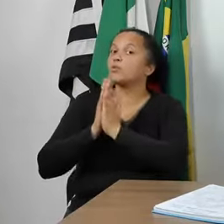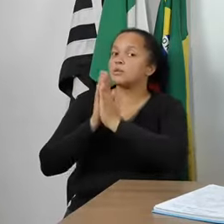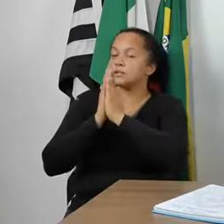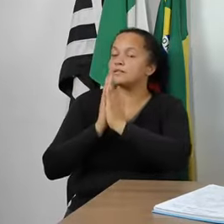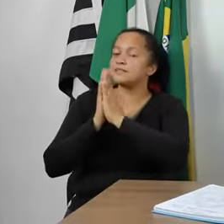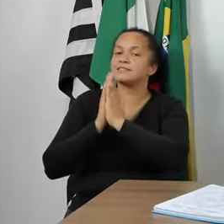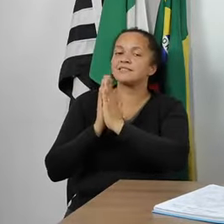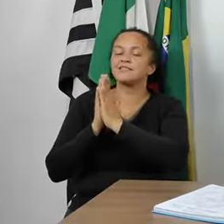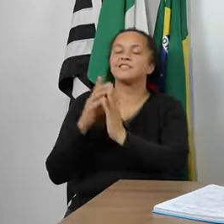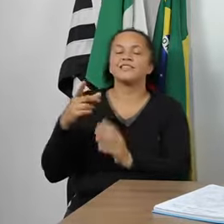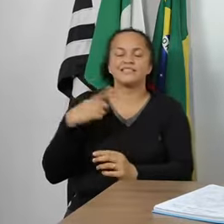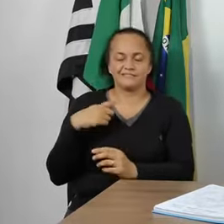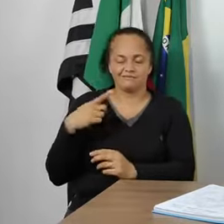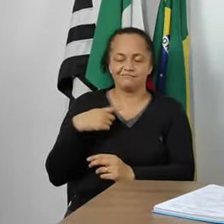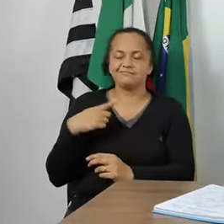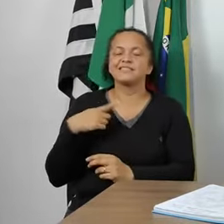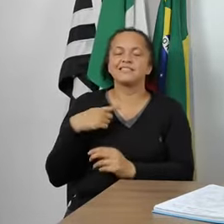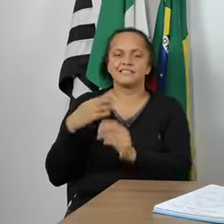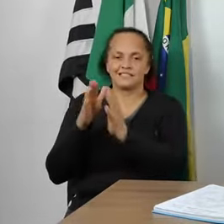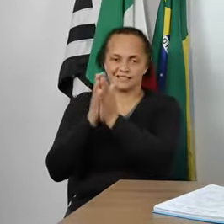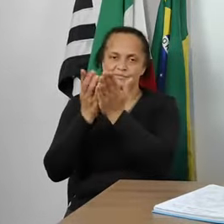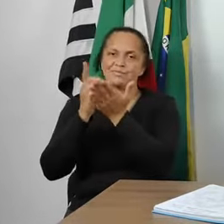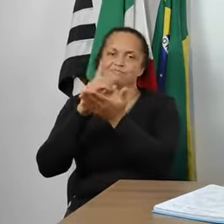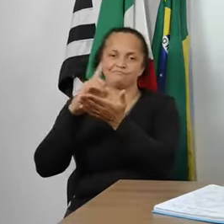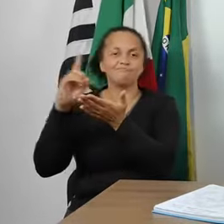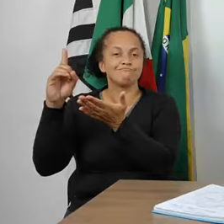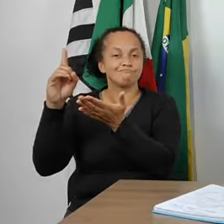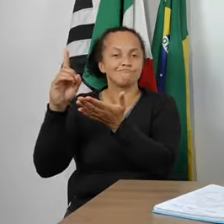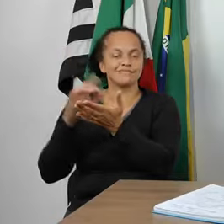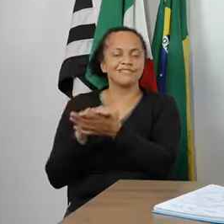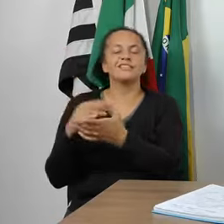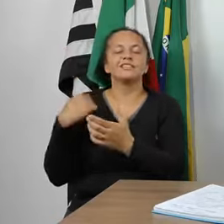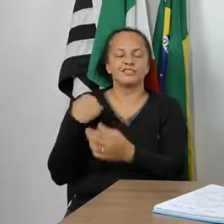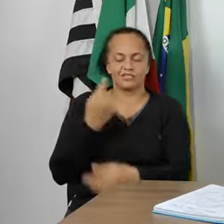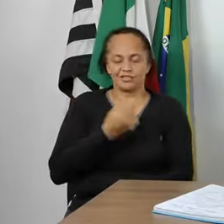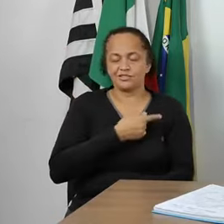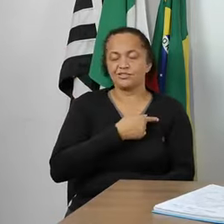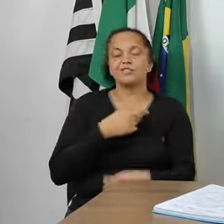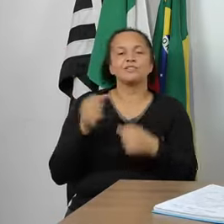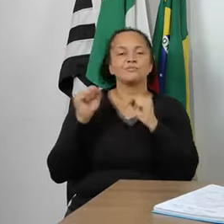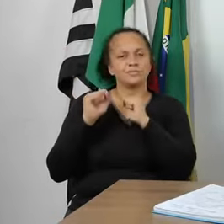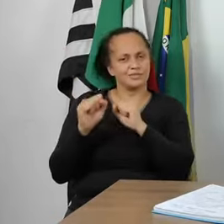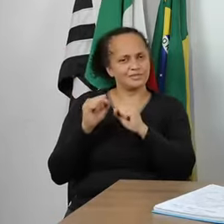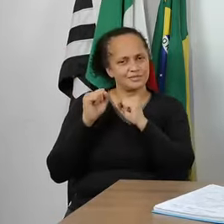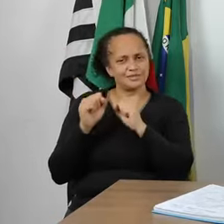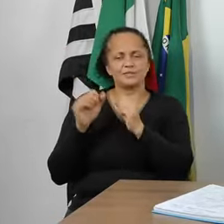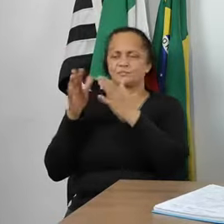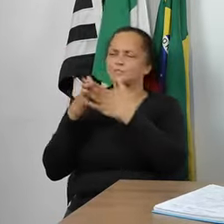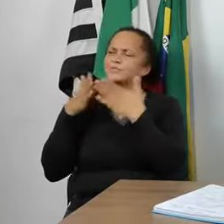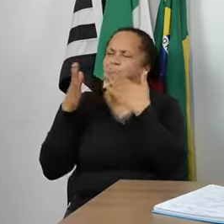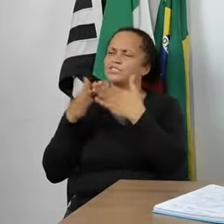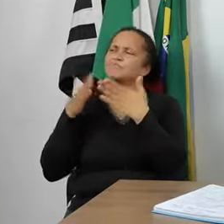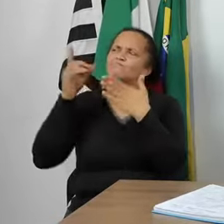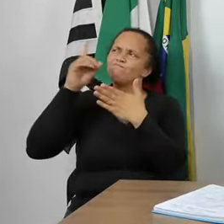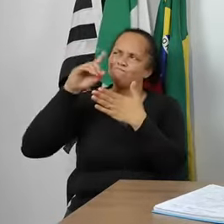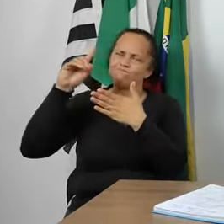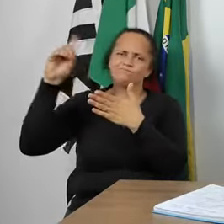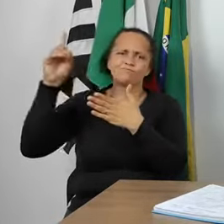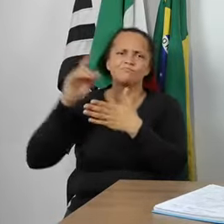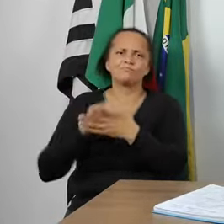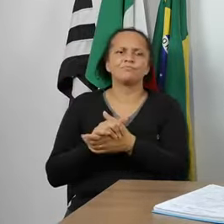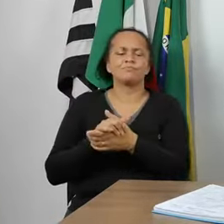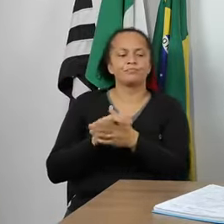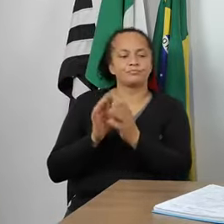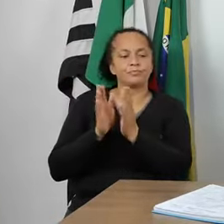estejam fundamentados na Bíblia Sagrada, nas Escrituras Sagradas, na Palavra de Deus. A Bíblia diz no